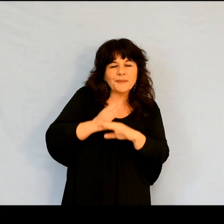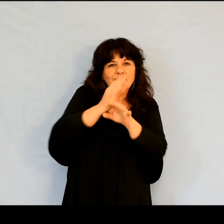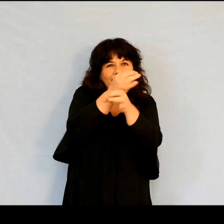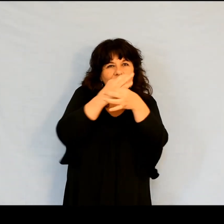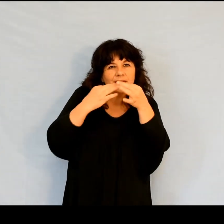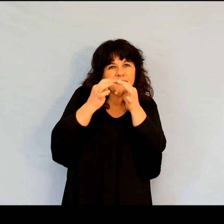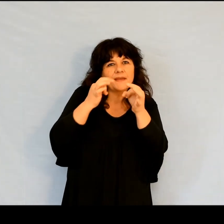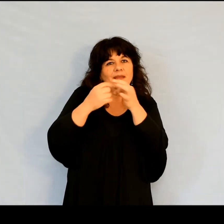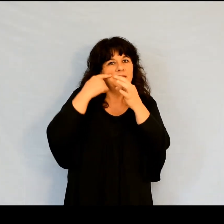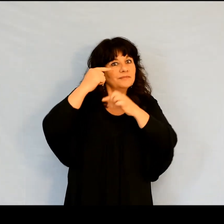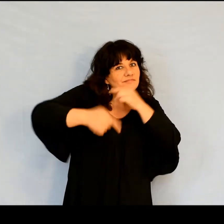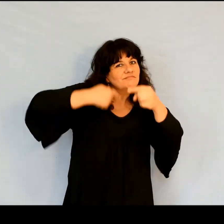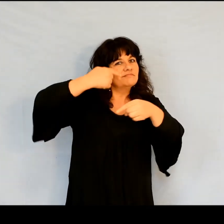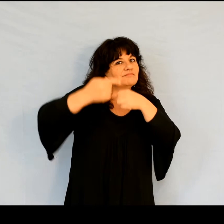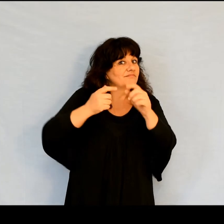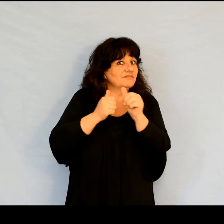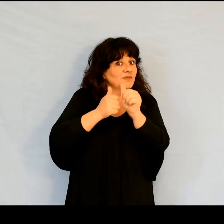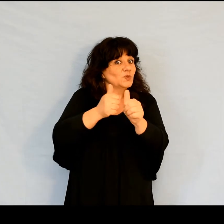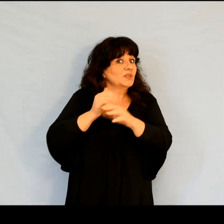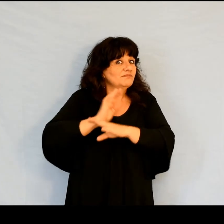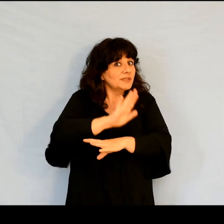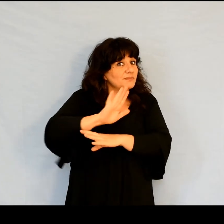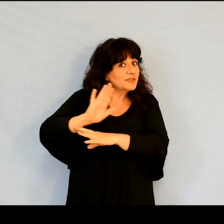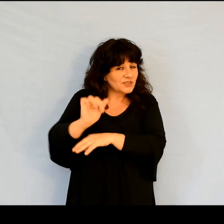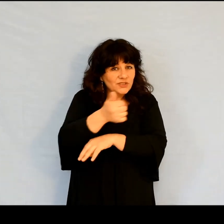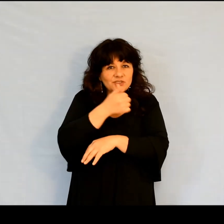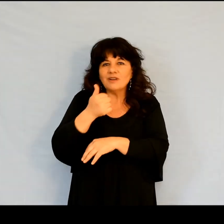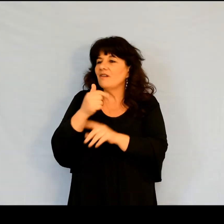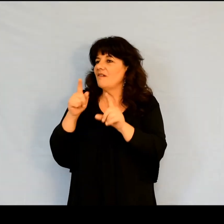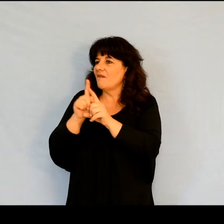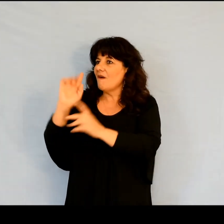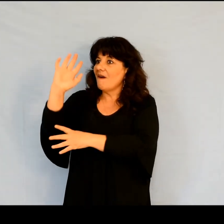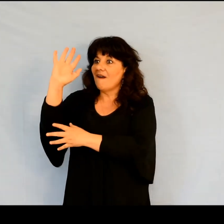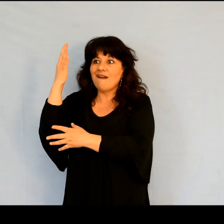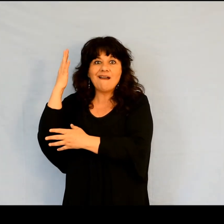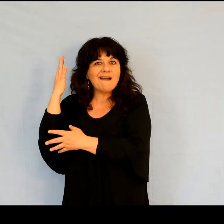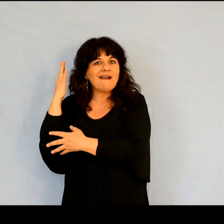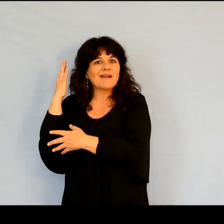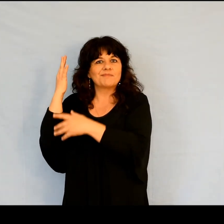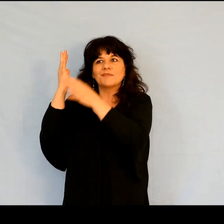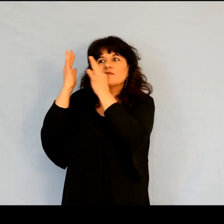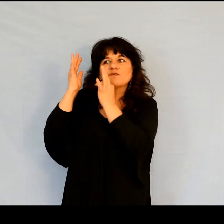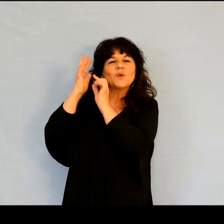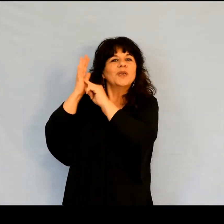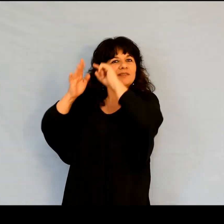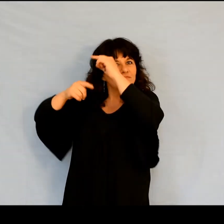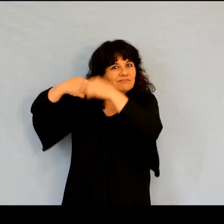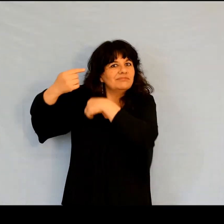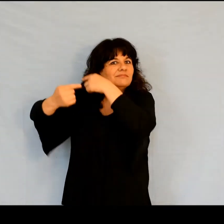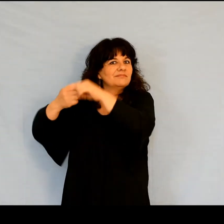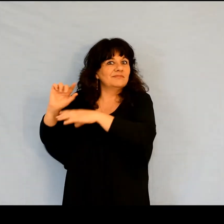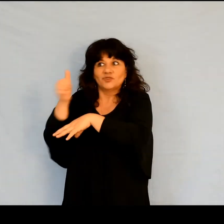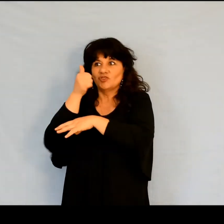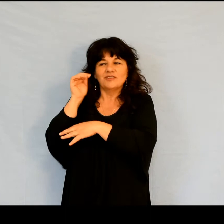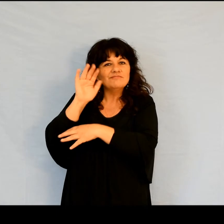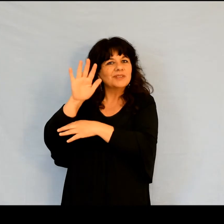espèce, et l'arbre qui donne selon son espèce le fruit qui porte